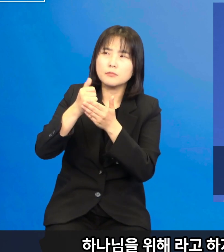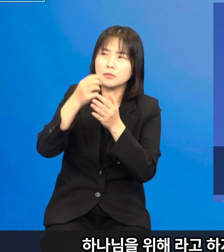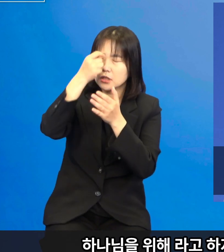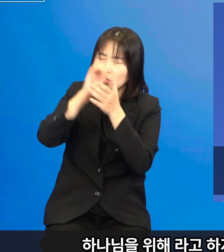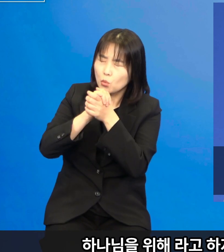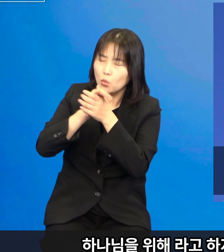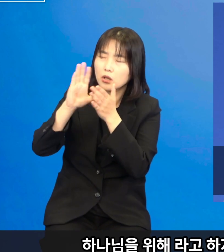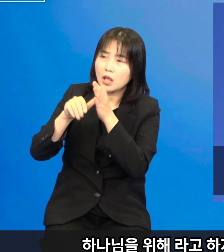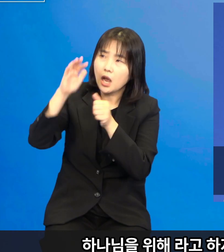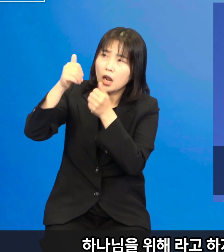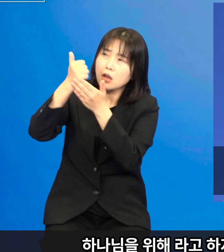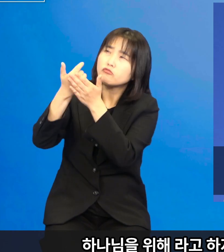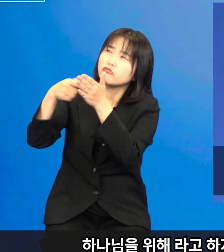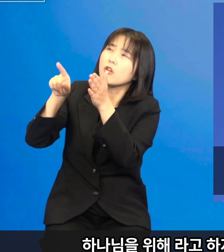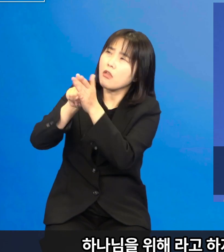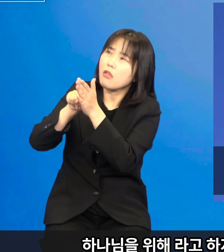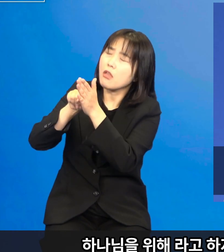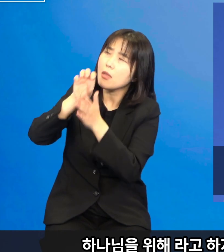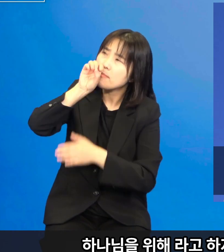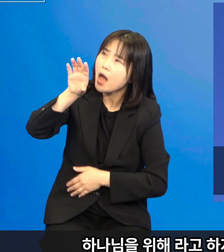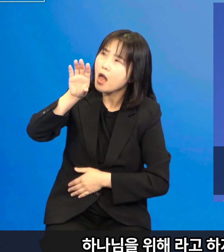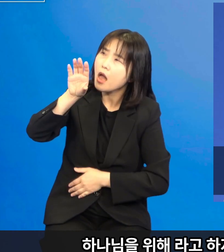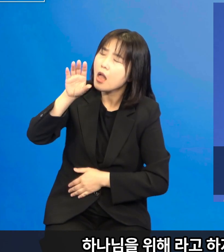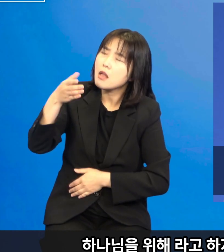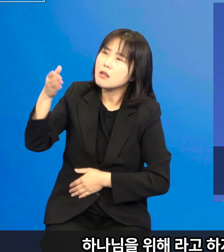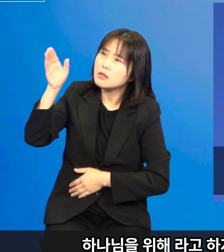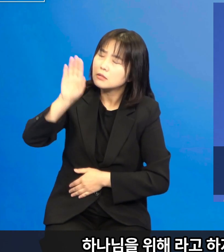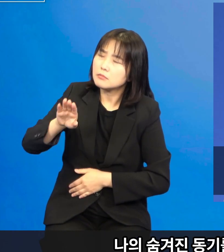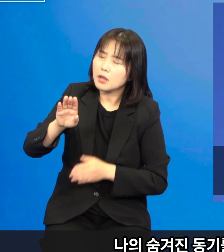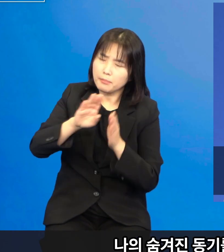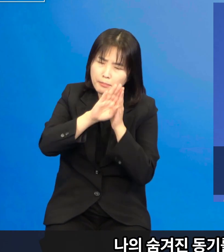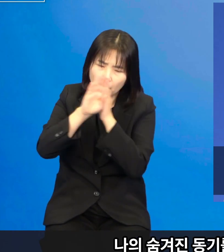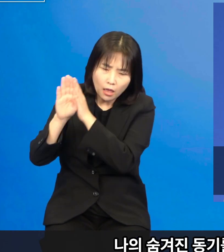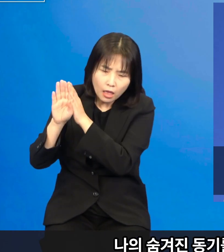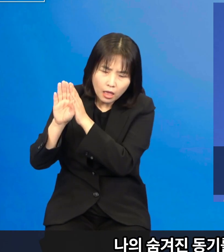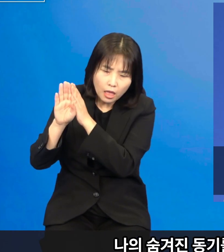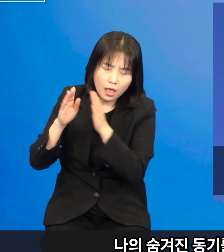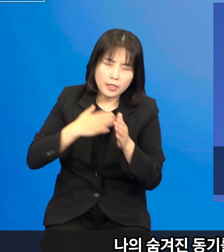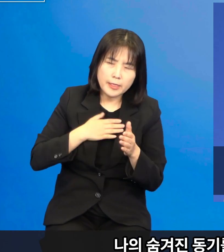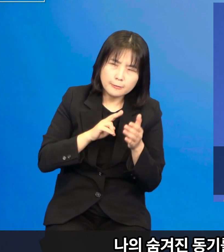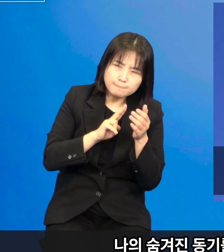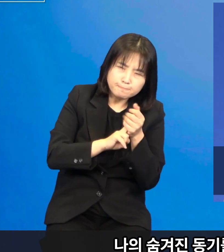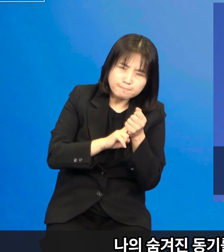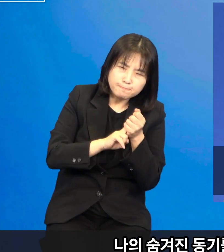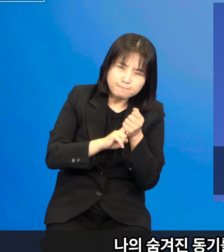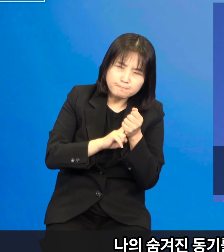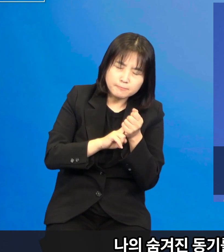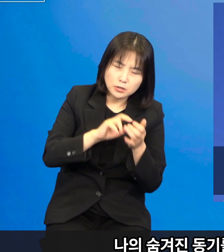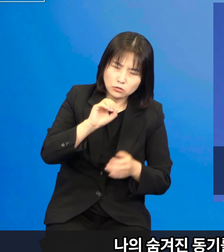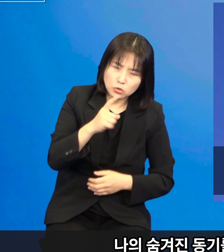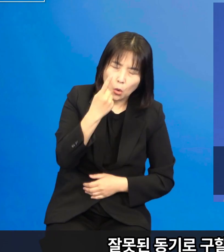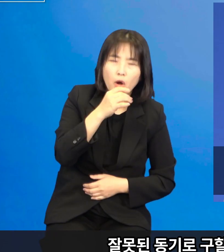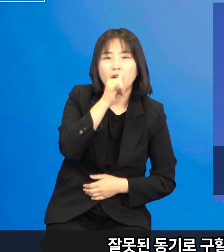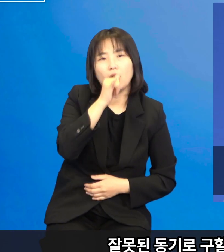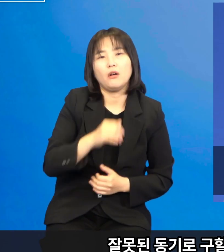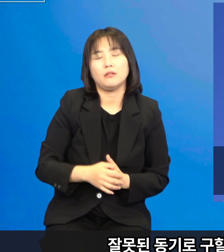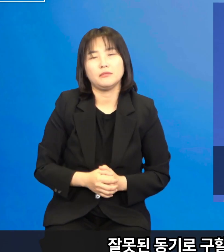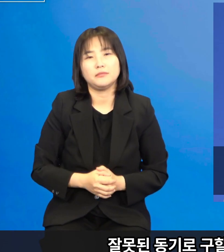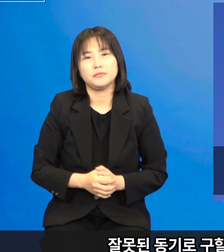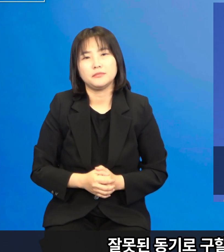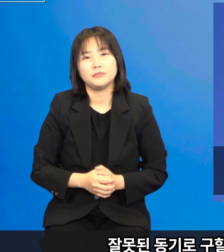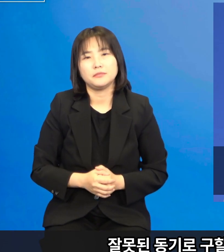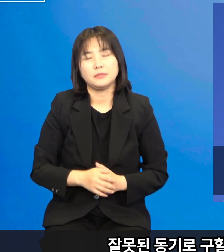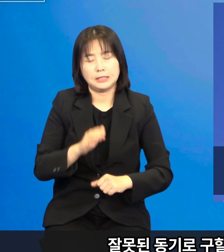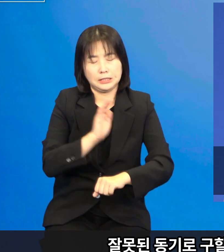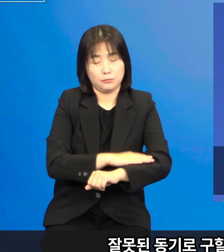위해라고 하지만 우리는 너무나 자주 나의 숨겨진 동기를 포장하곤 합니다. 잘못된 동기로